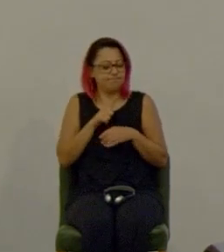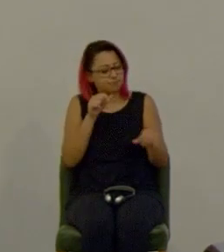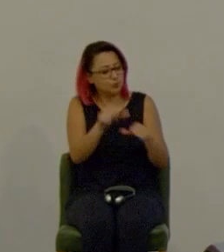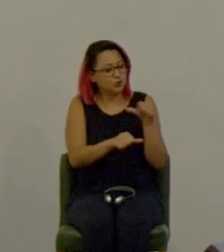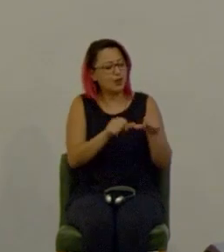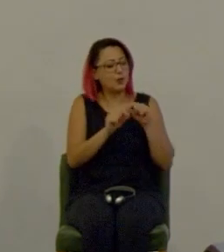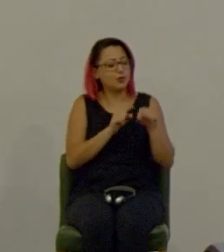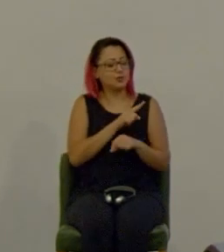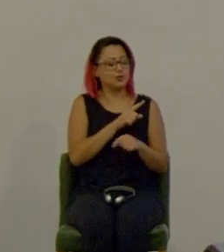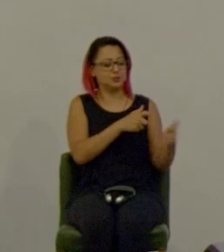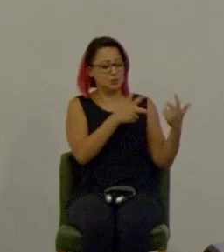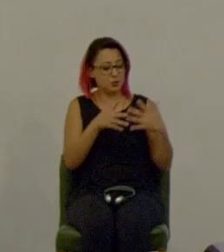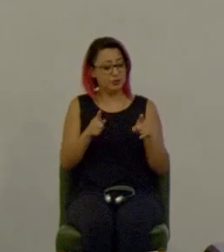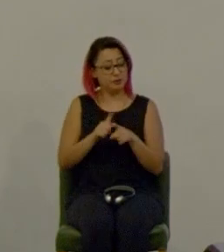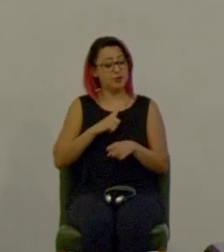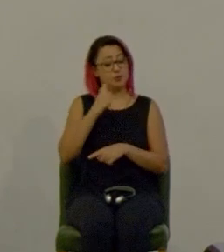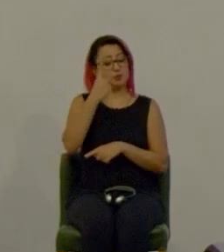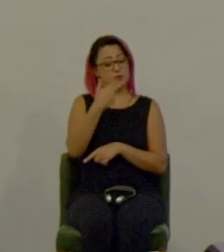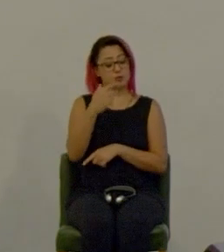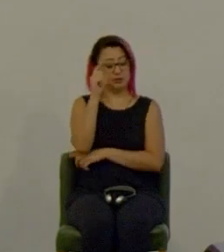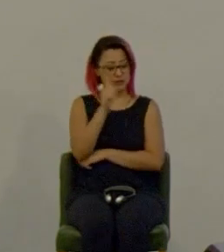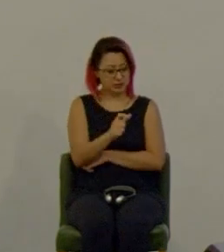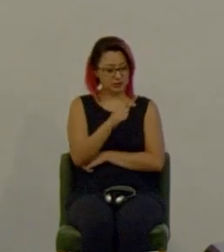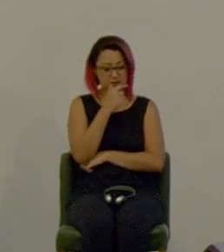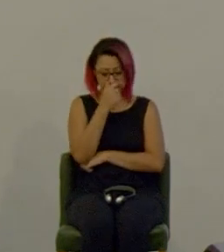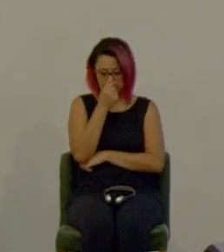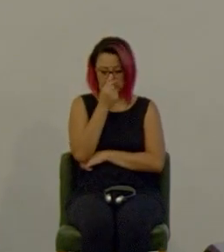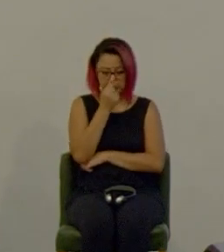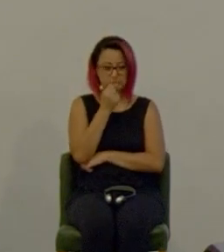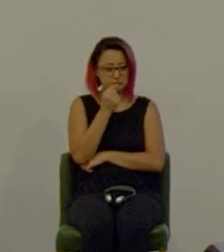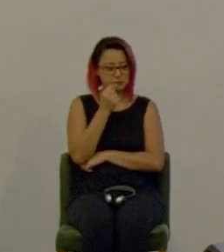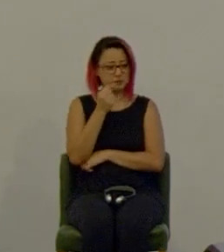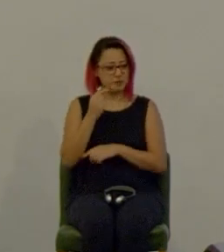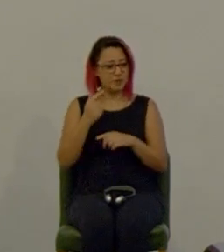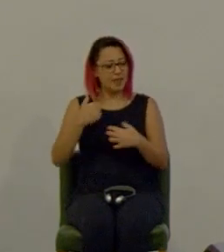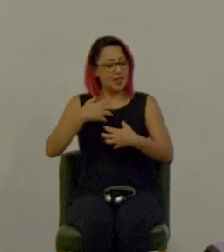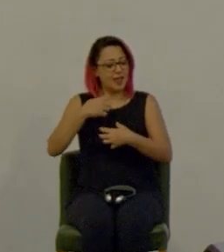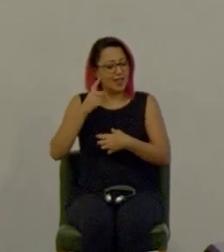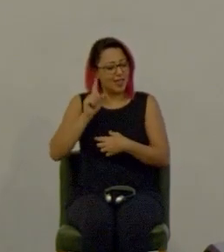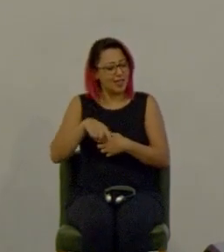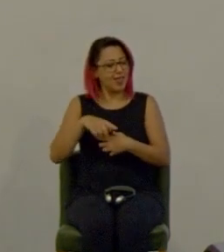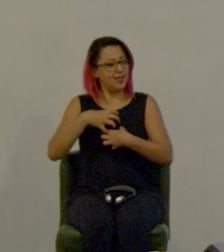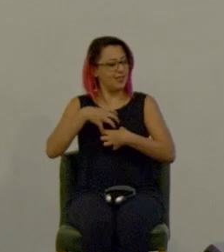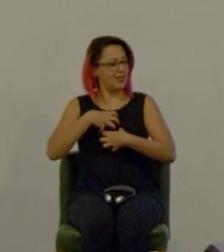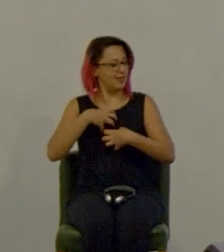aqui. E se existe uma coisa interessante que está acontecendo hoje em dia, em meio a essa loucura toda, é justamente essa maneira. Eu vejo que